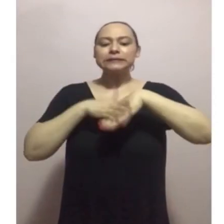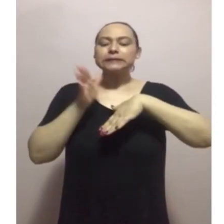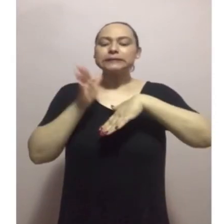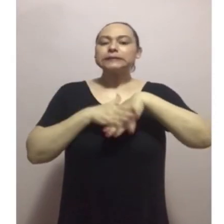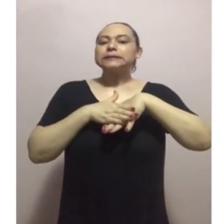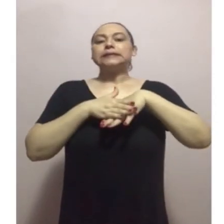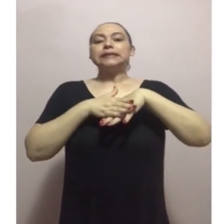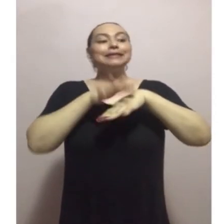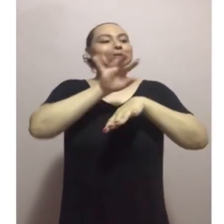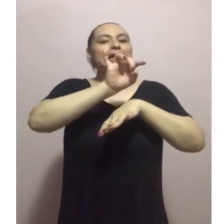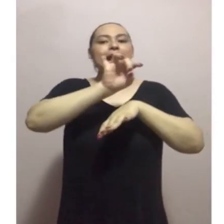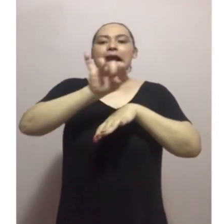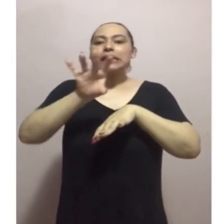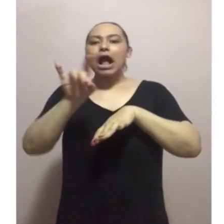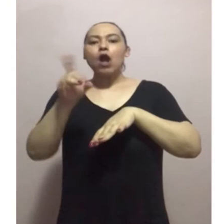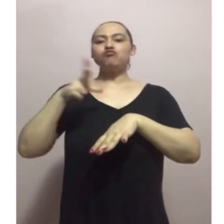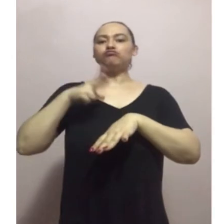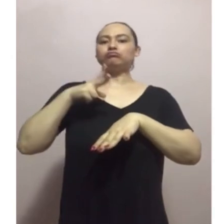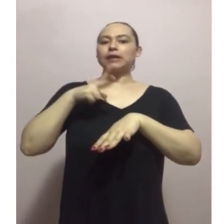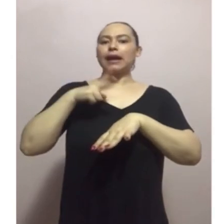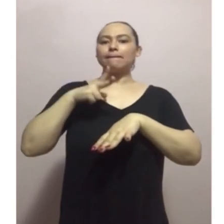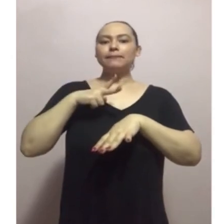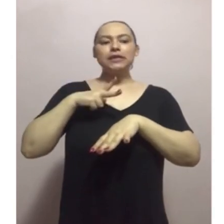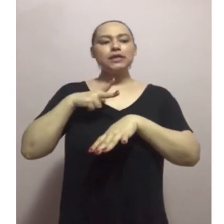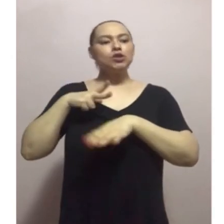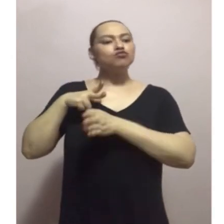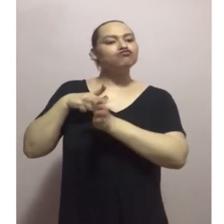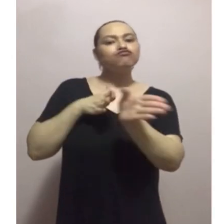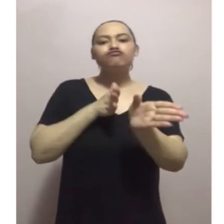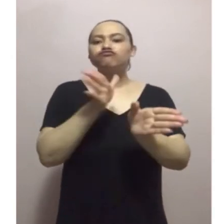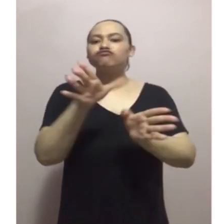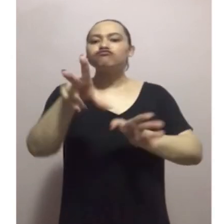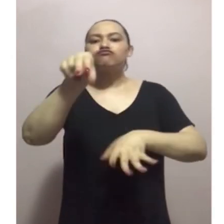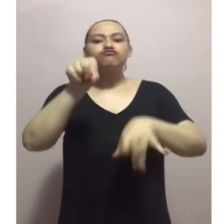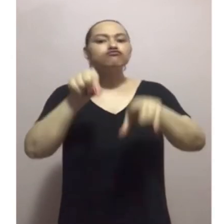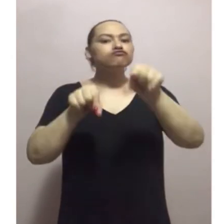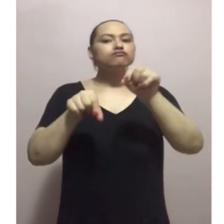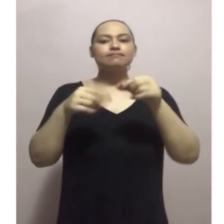que cada um fez um caminho particular, né? Foi buscar